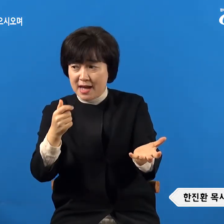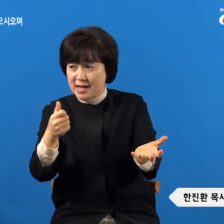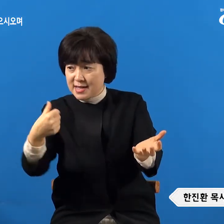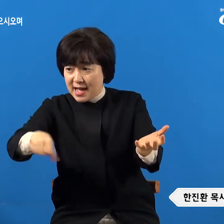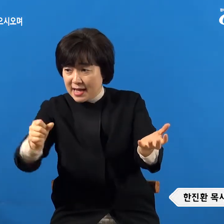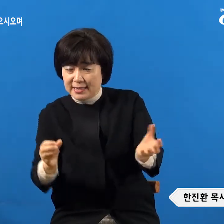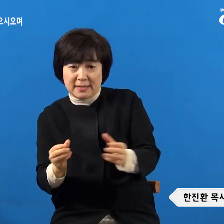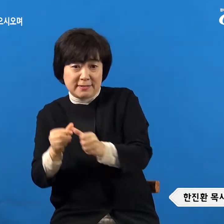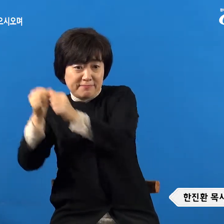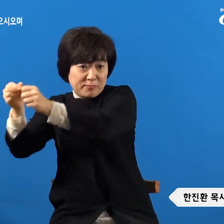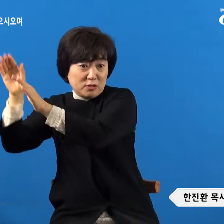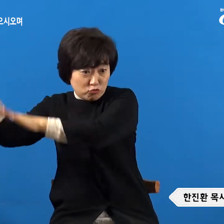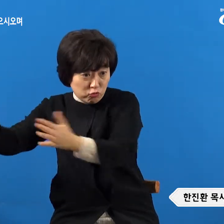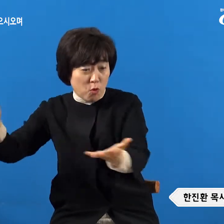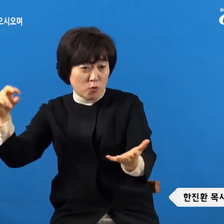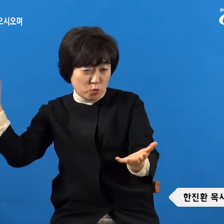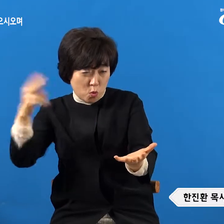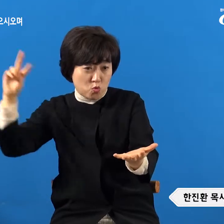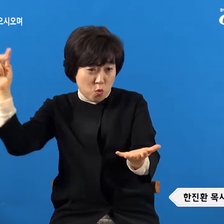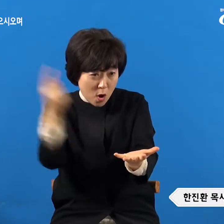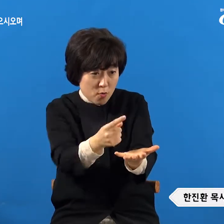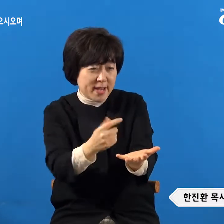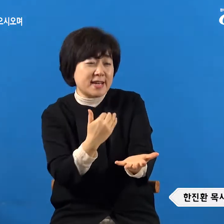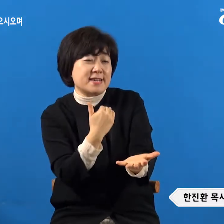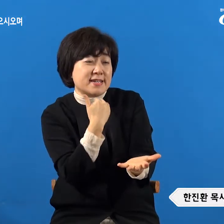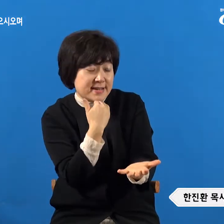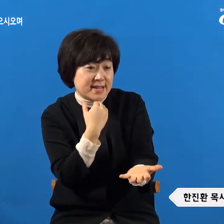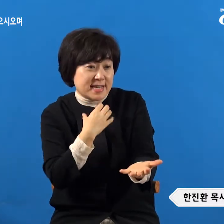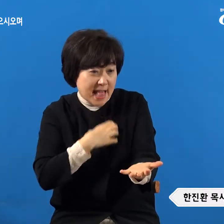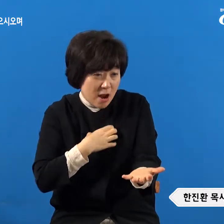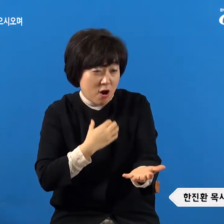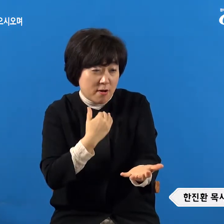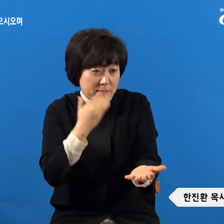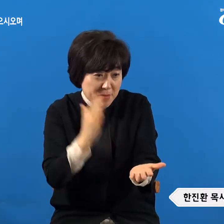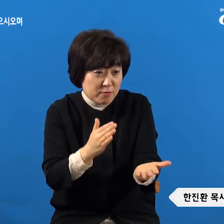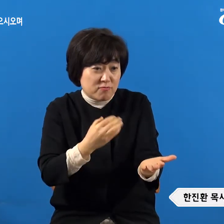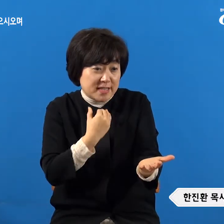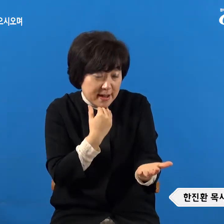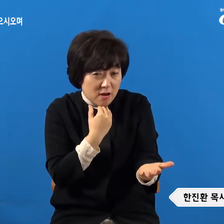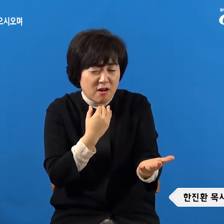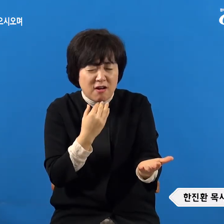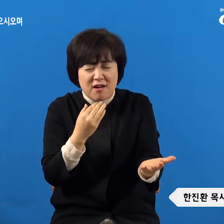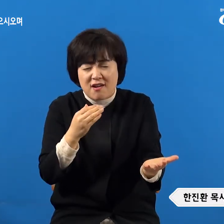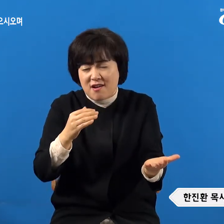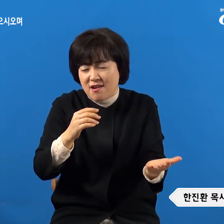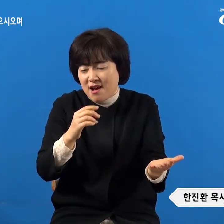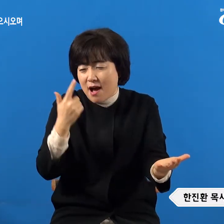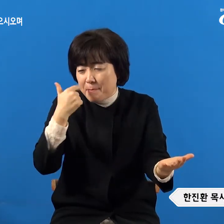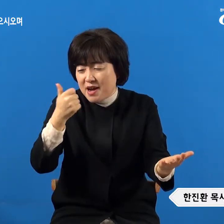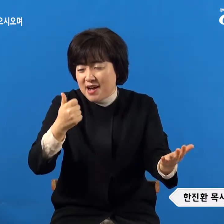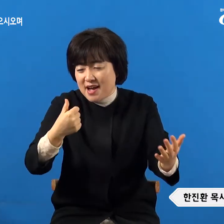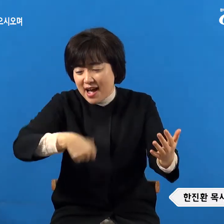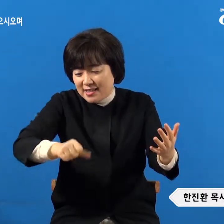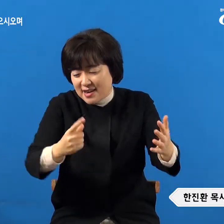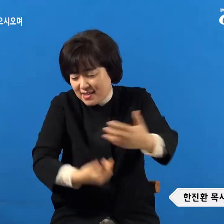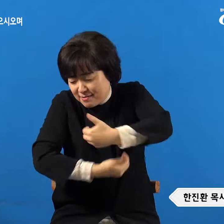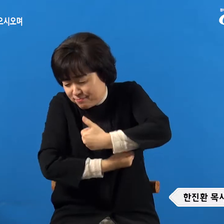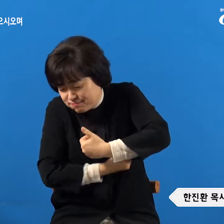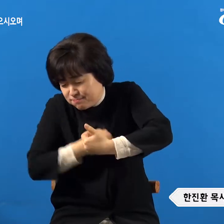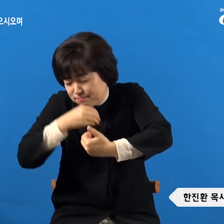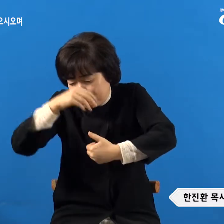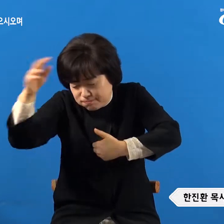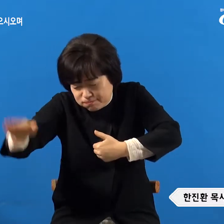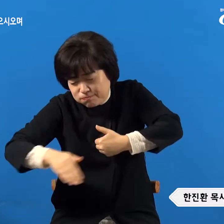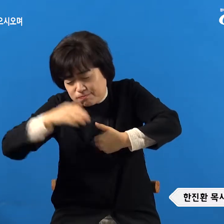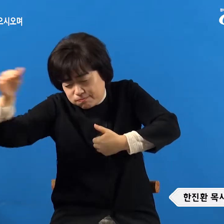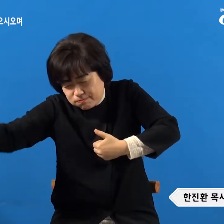조금만 기다리고 있거라. 그리고는 그 물살을 거스리고 헤엄을 쳐서